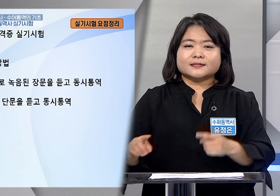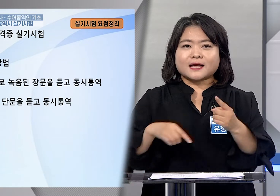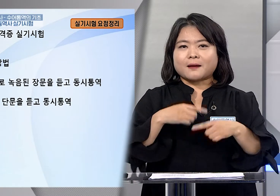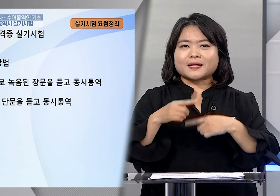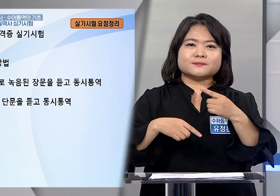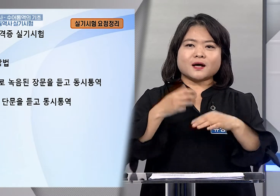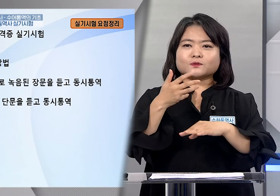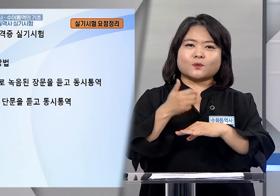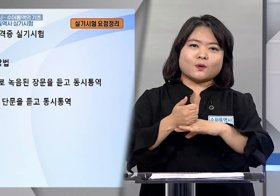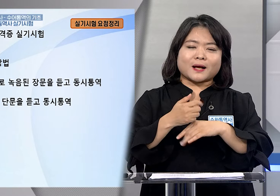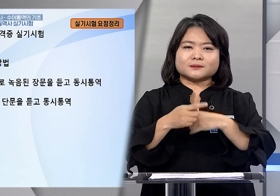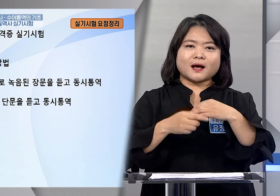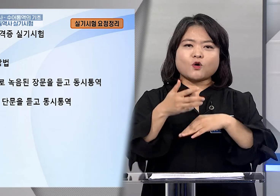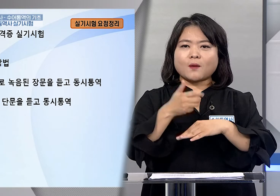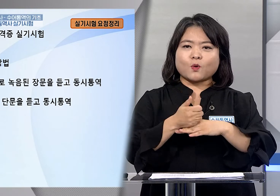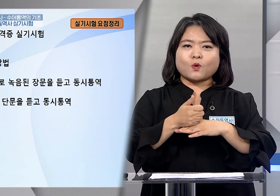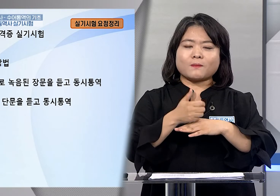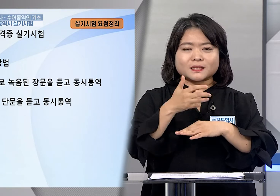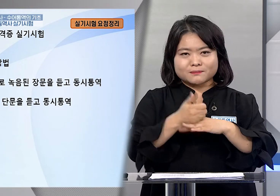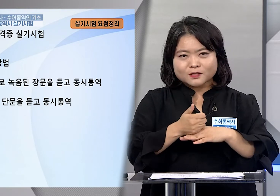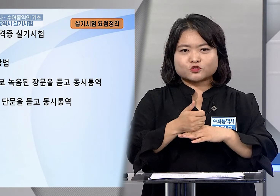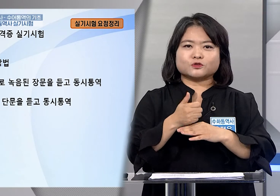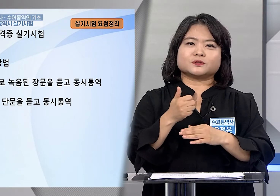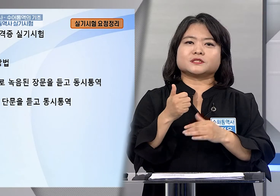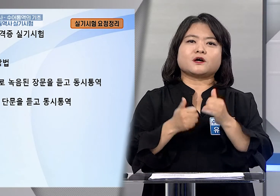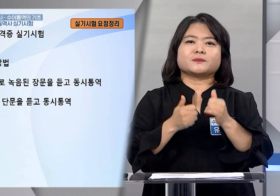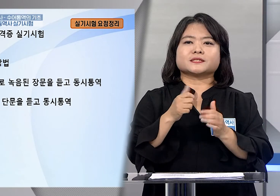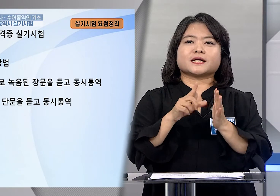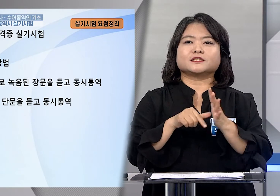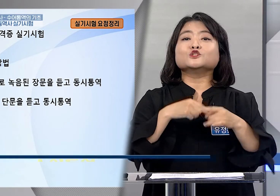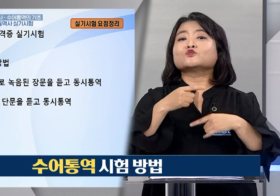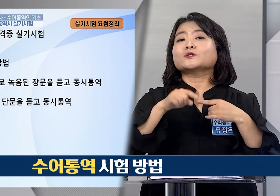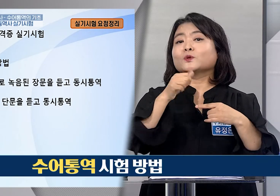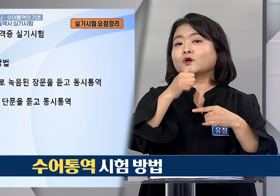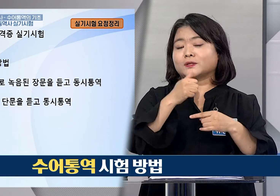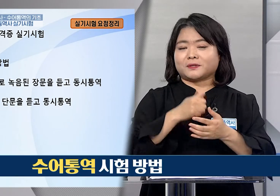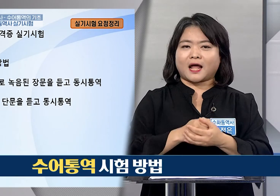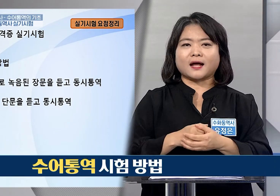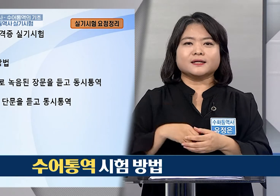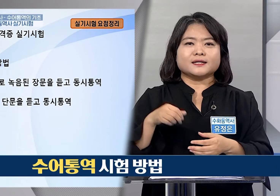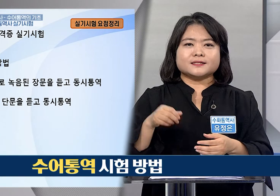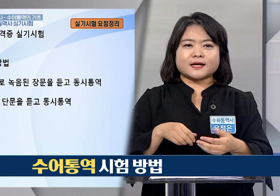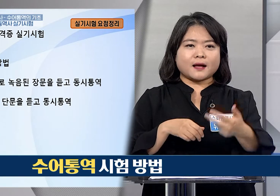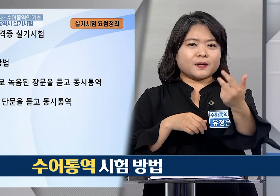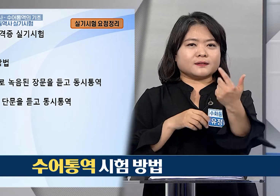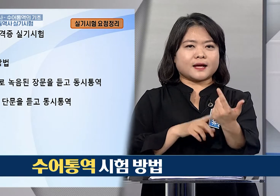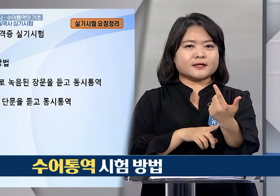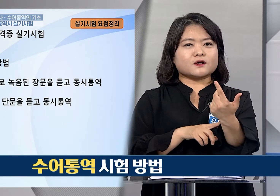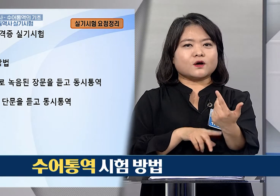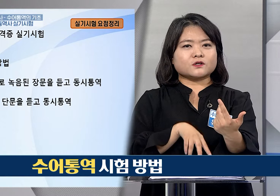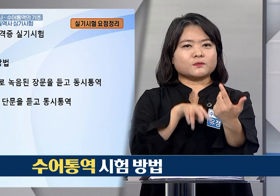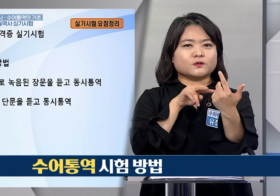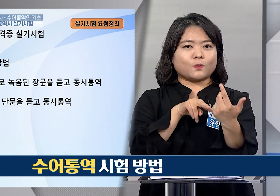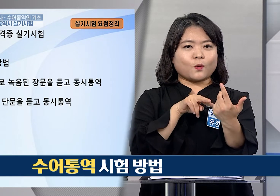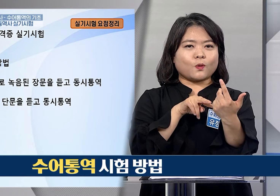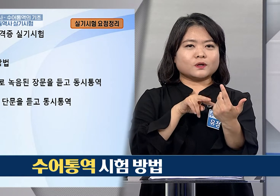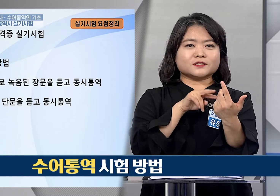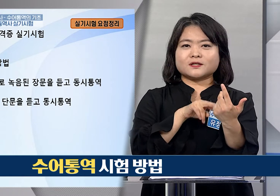자, 마지막으로 마지막 과목, 마지막 시험의 시간은 수화통역입니다. 이제 카메라를 향해서 정면을 보고 그전에는